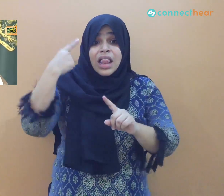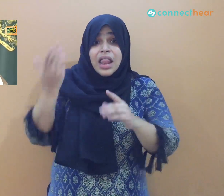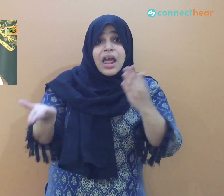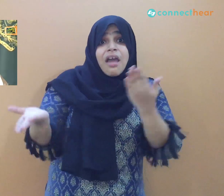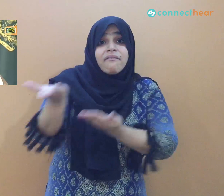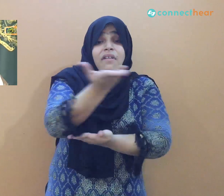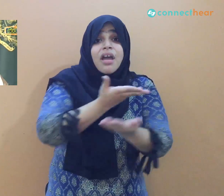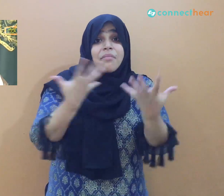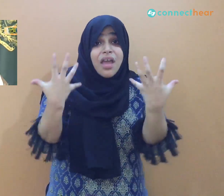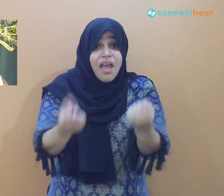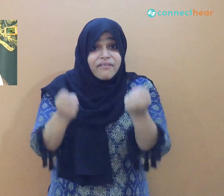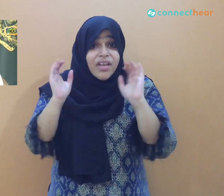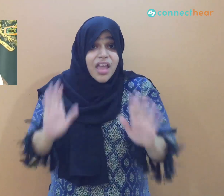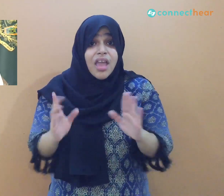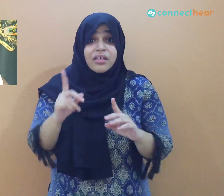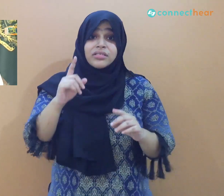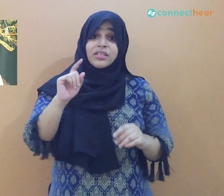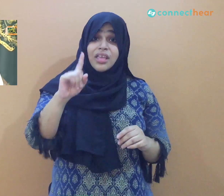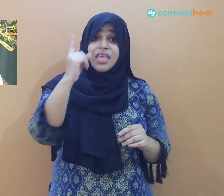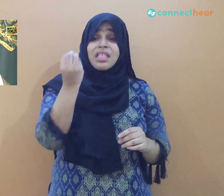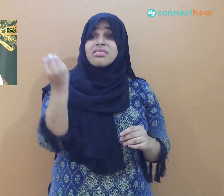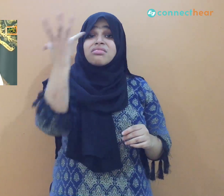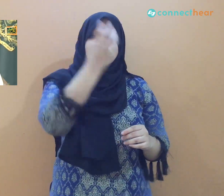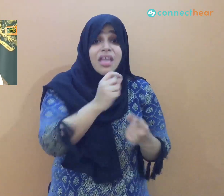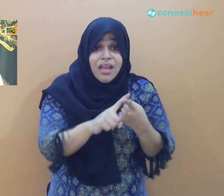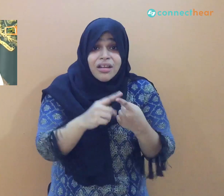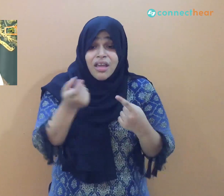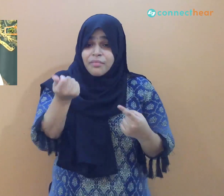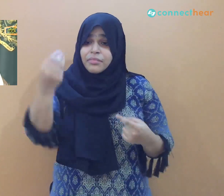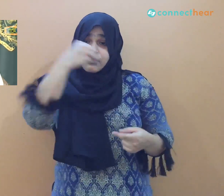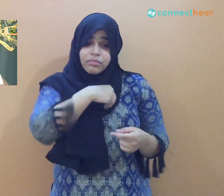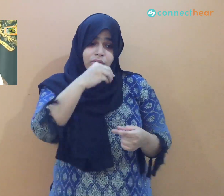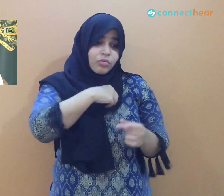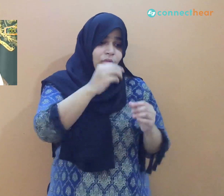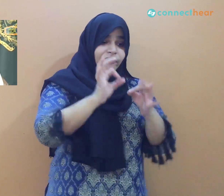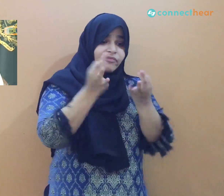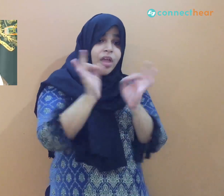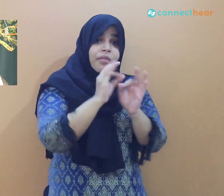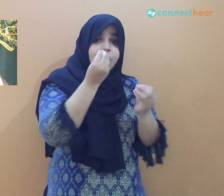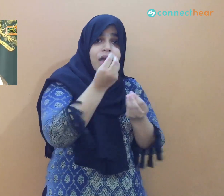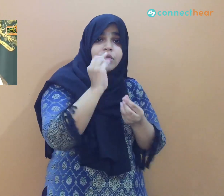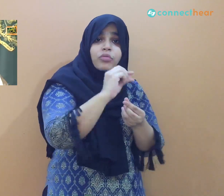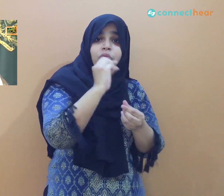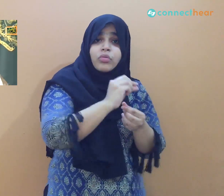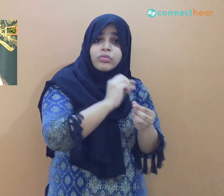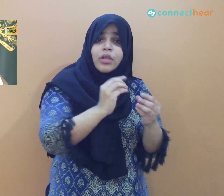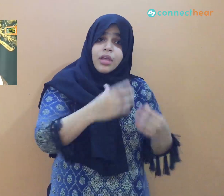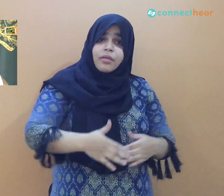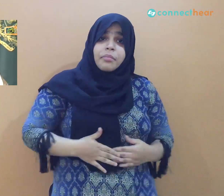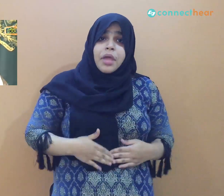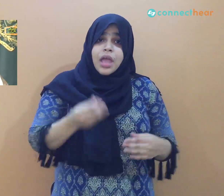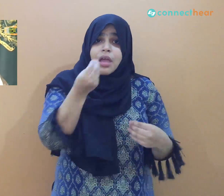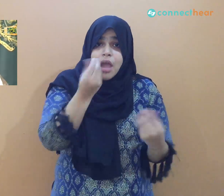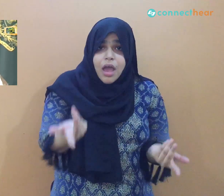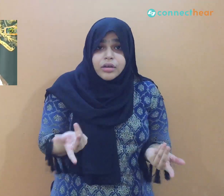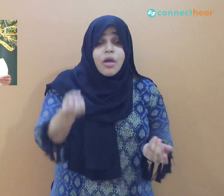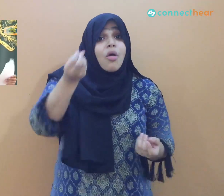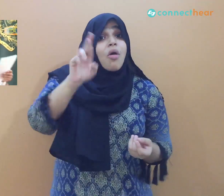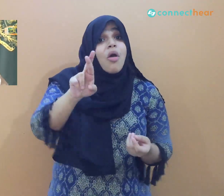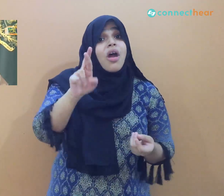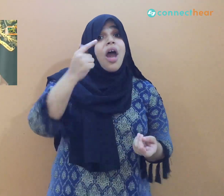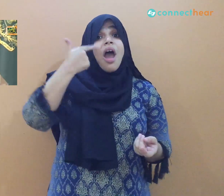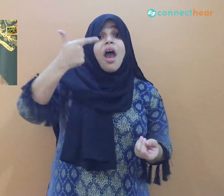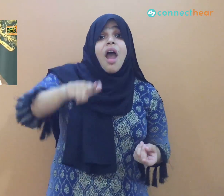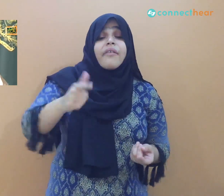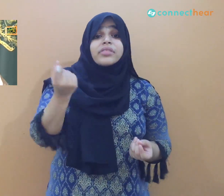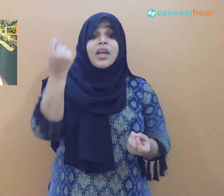ہیں، جو کہ یا دن کی کمائی کے اوپر گزارا کرتے ہیں، اپنے گھر والوں کا پیٹ پالتے ہیں، یا اپنے